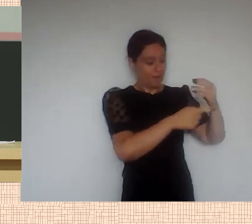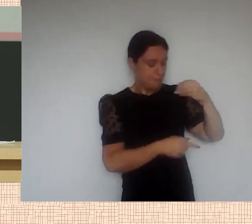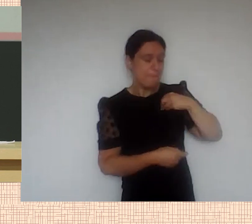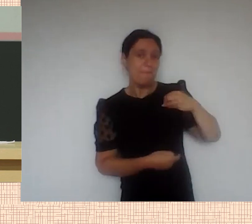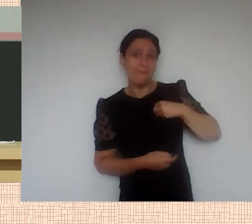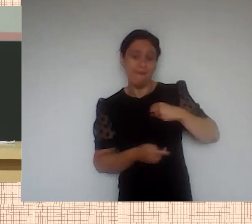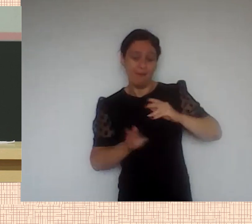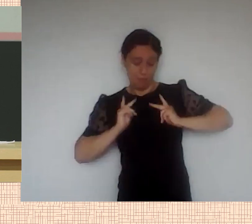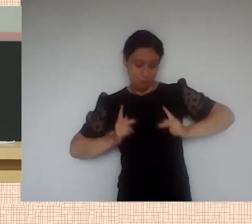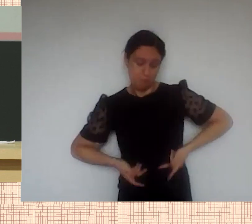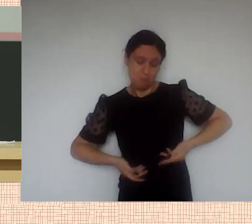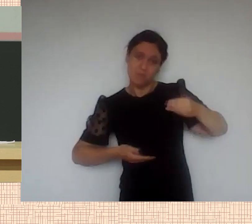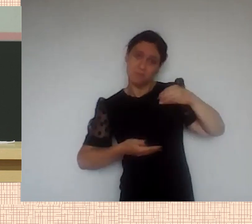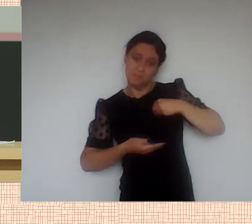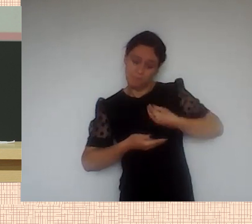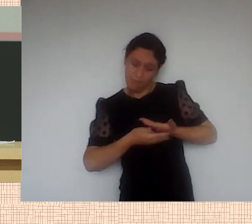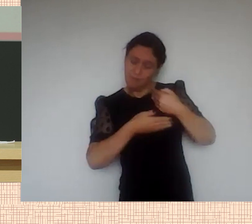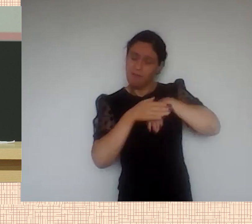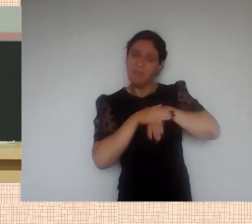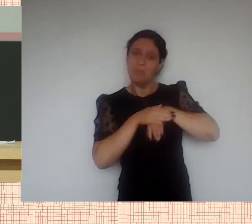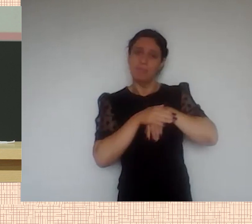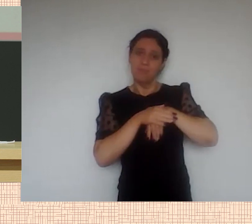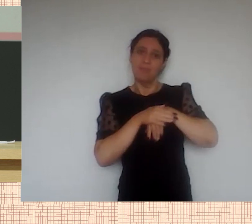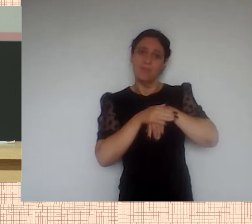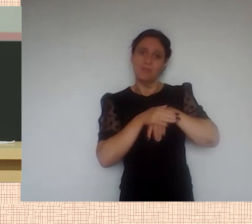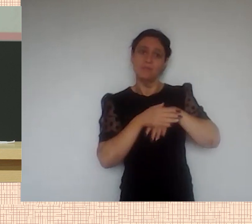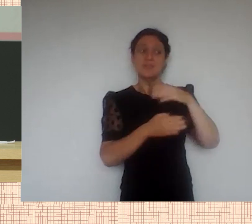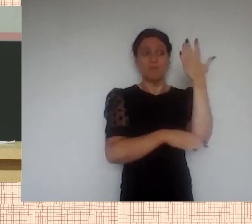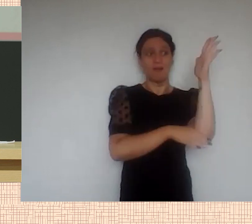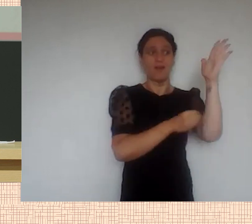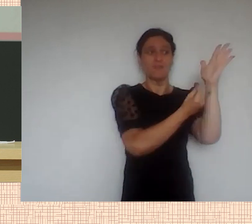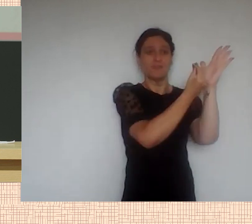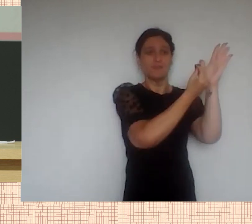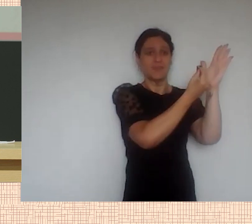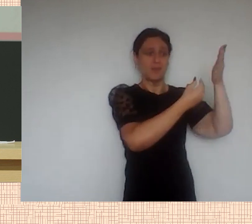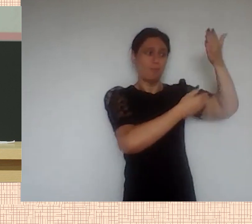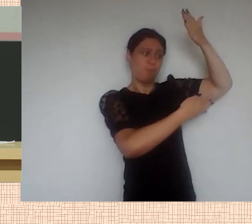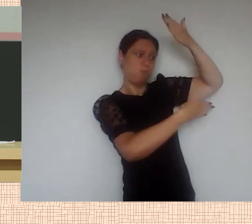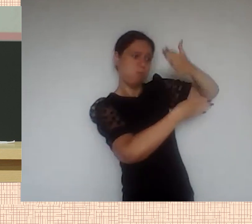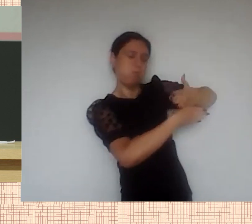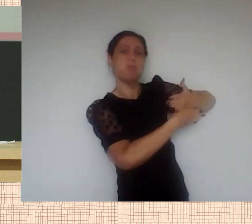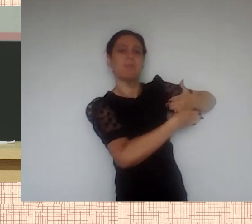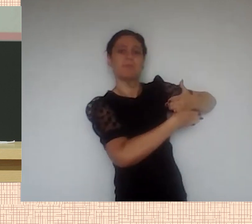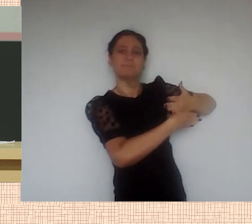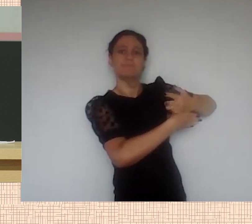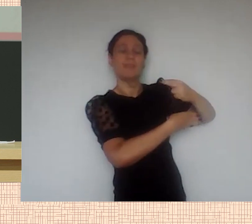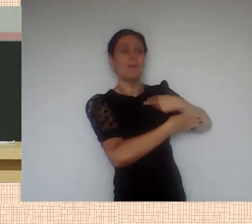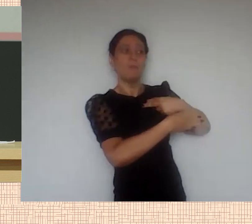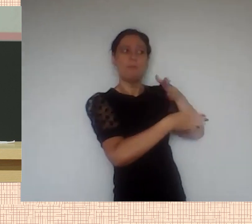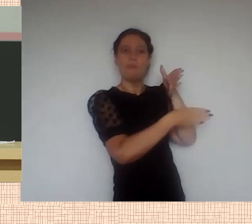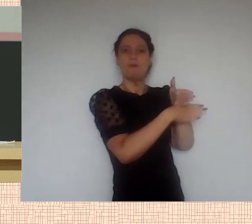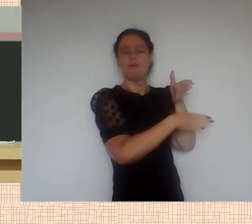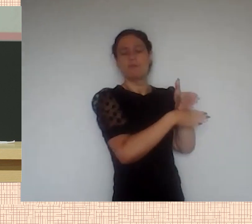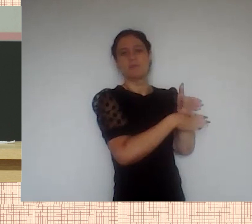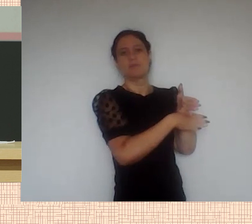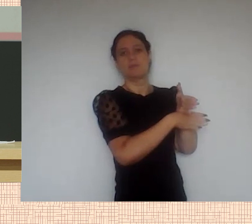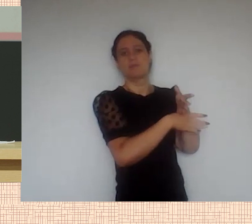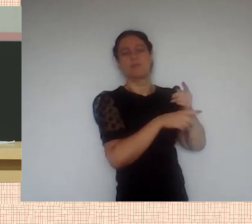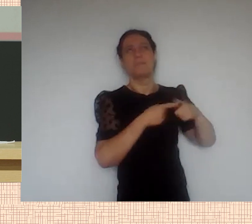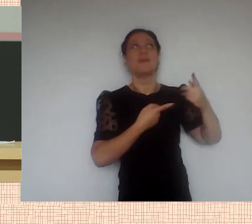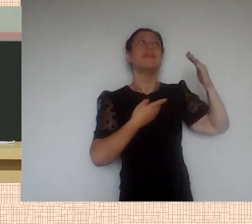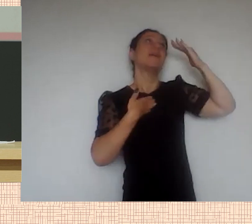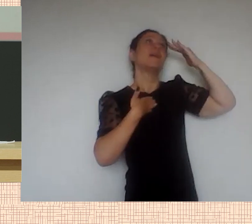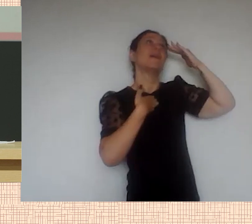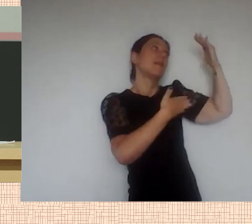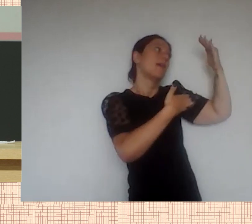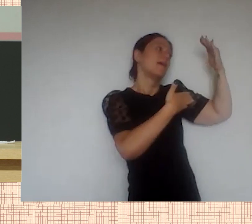a morte entrou, o caminho para a árvore da vida foi encerrado para o homem. Mas graças a Deus, Gênesis